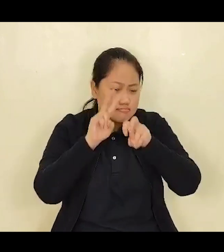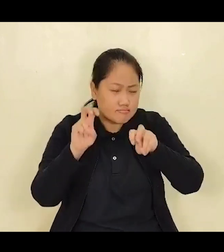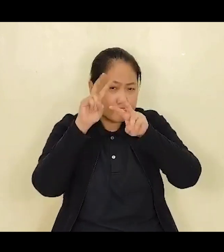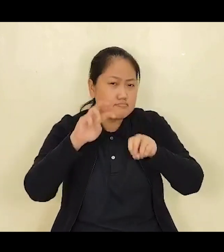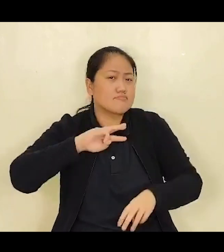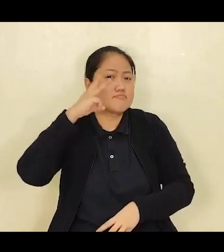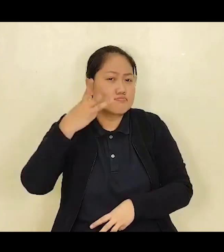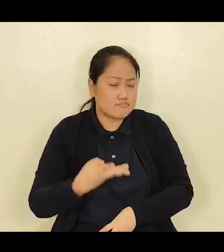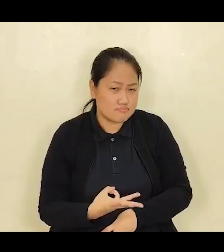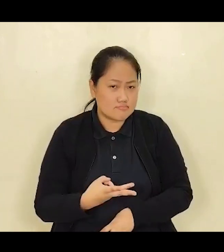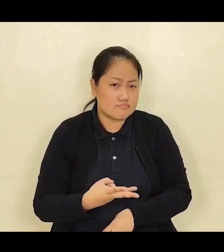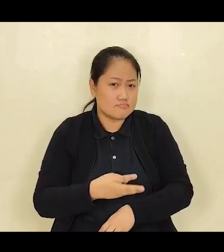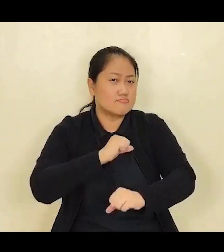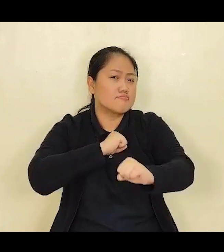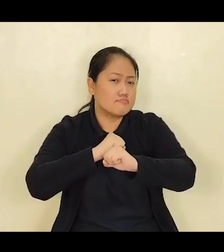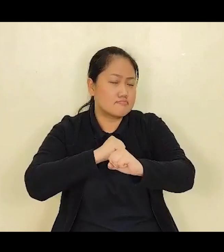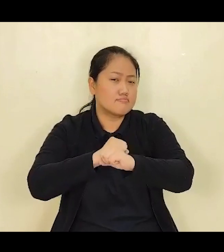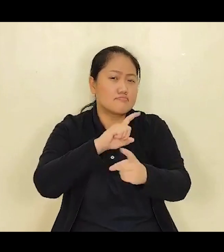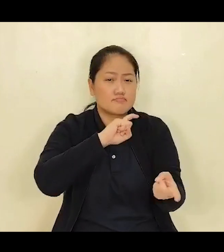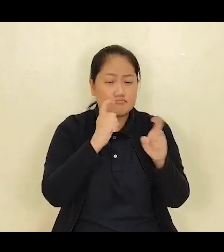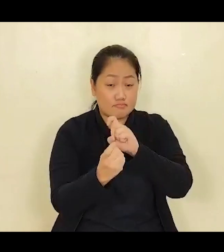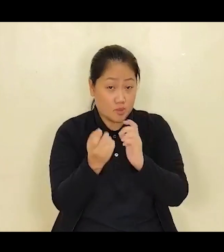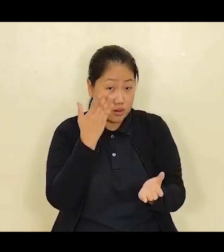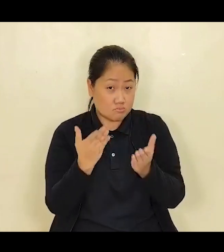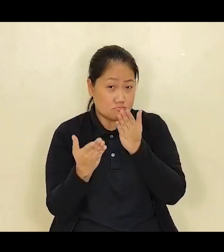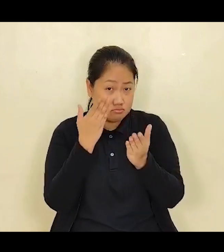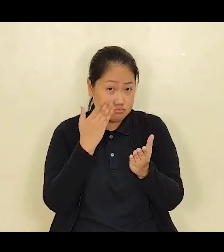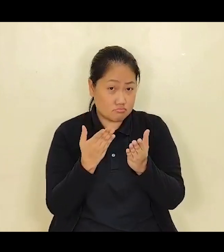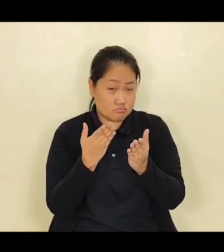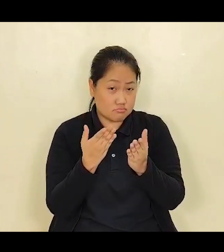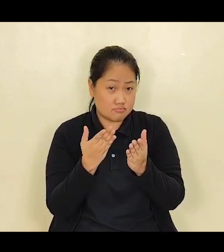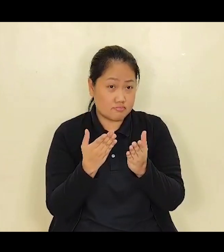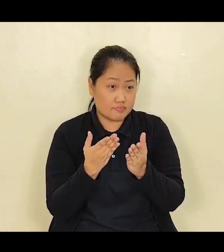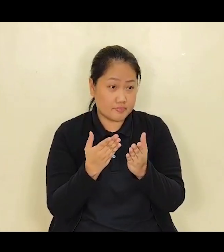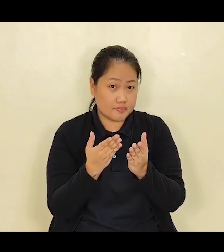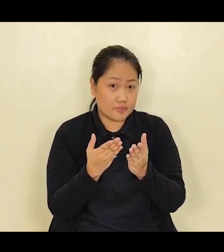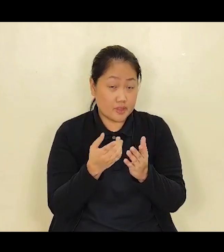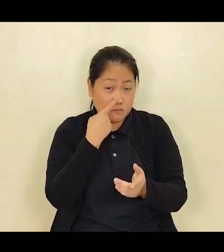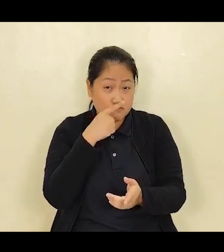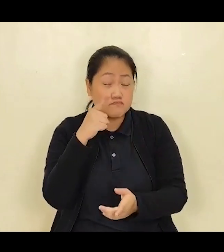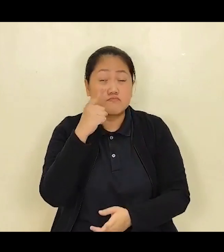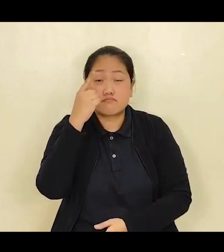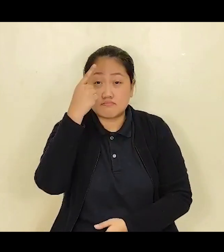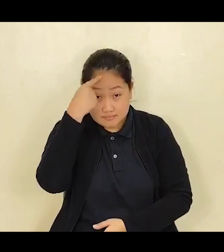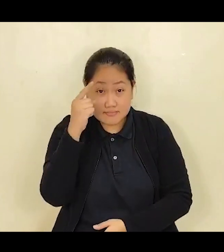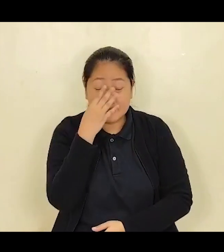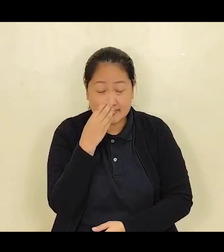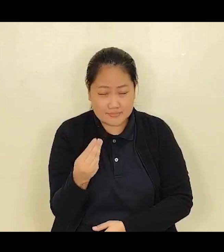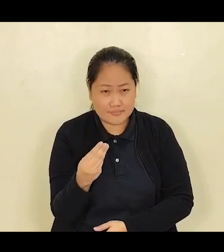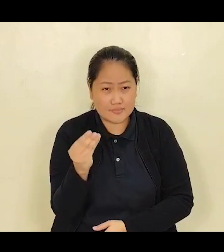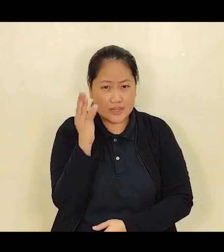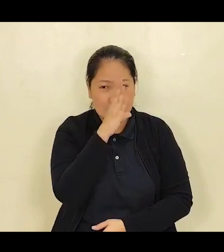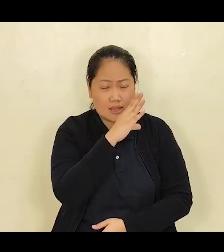at kilatising mabuti ang mga isinusulong na pagbabago. Baka kasi pabor lang ito sa interes ng iilan at